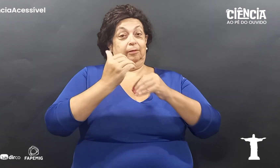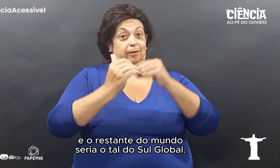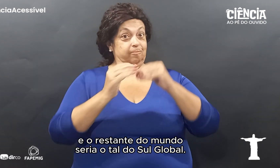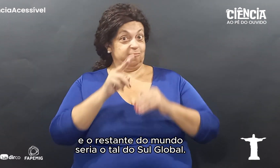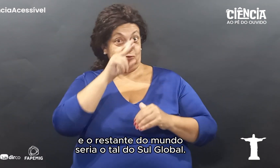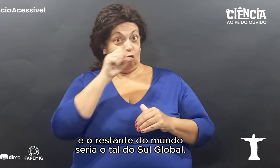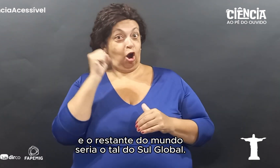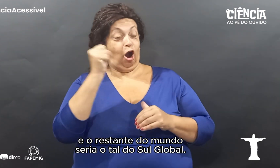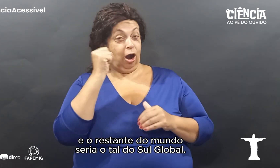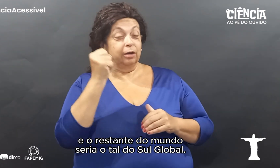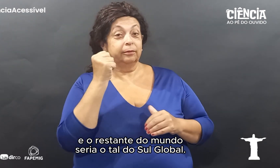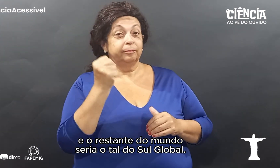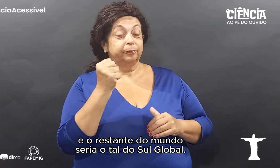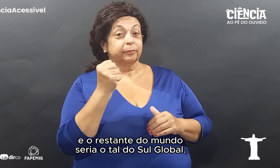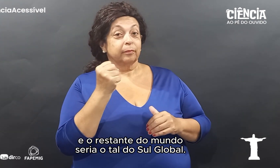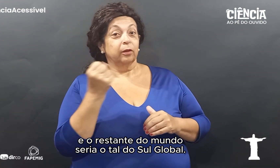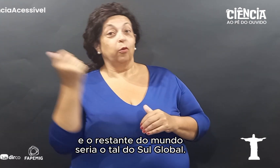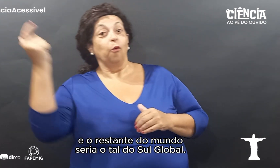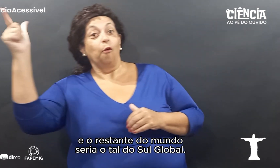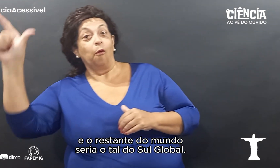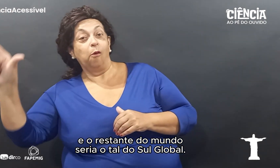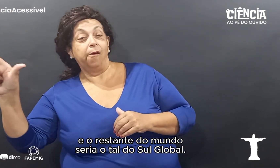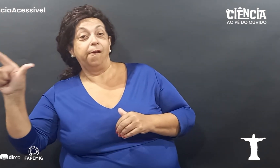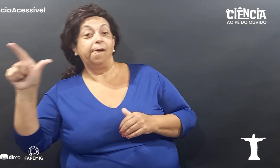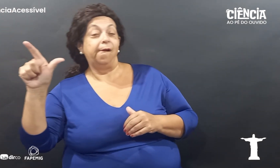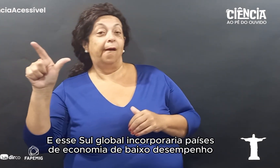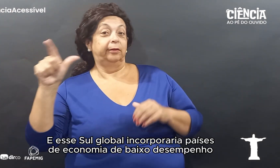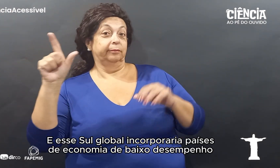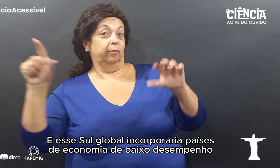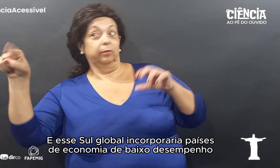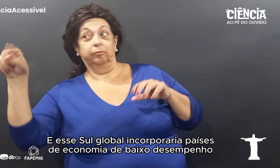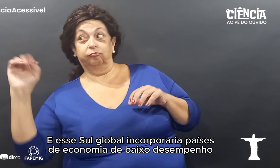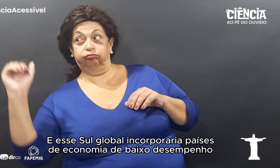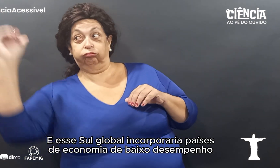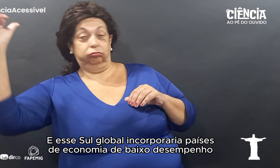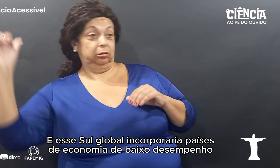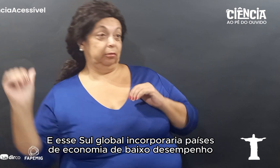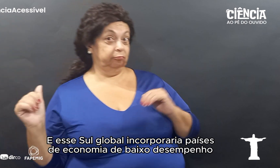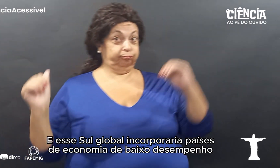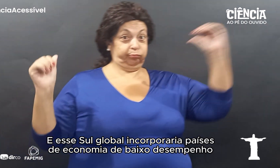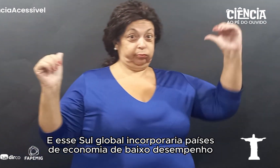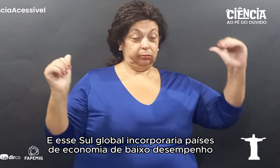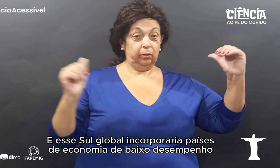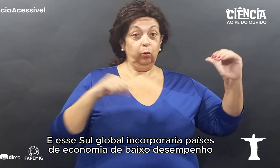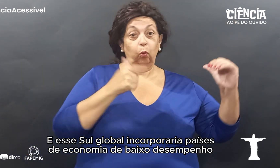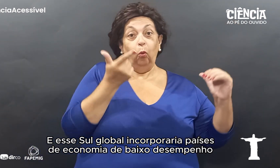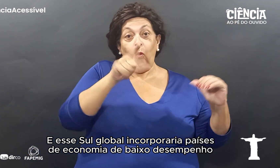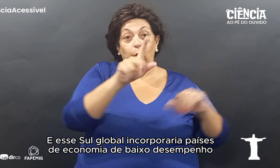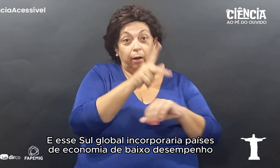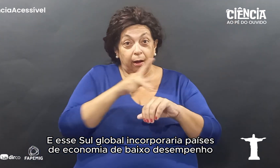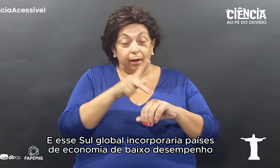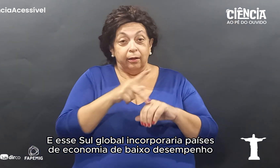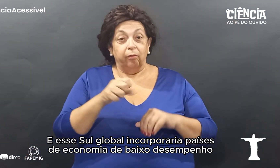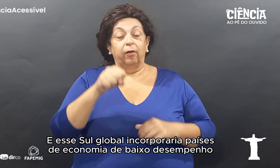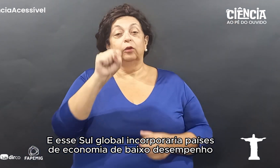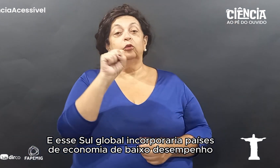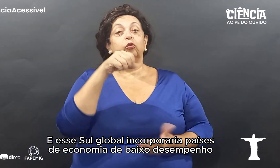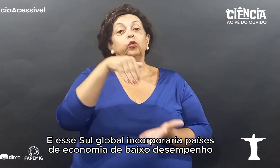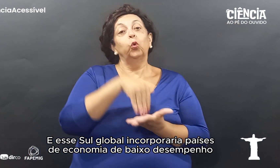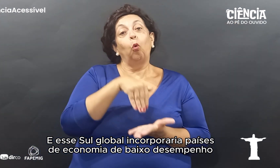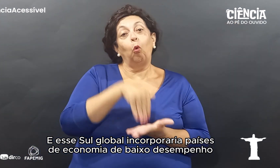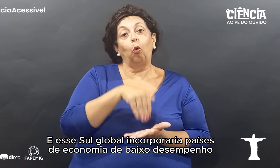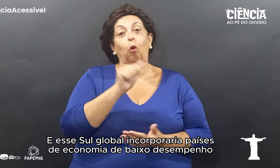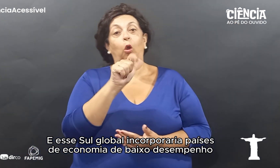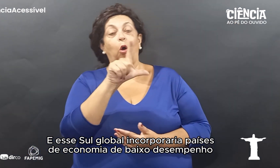Norte, e o restante do mundo seria o tal do Sul global. E esse Sul global, ele incorporaria países